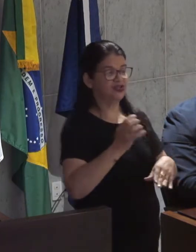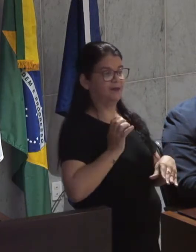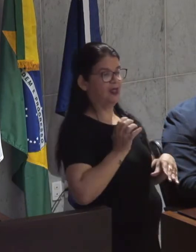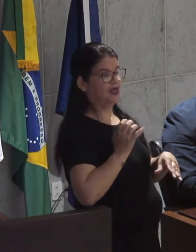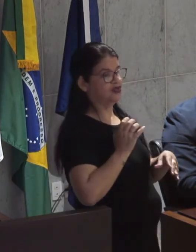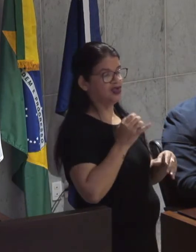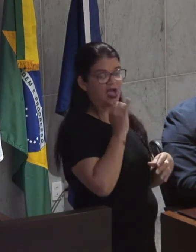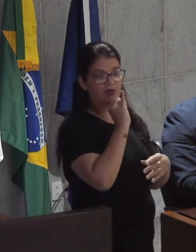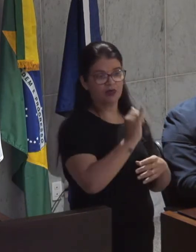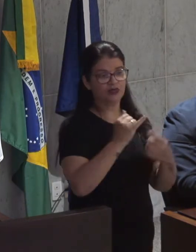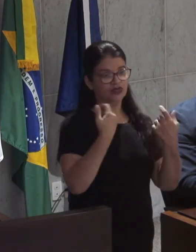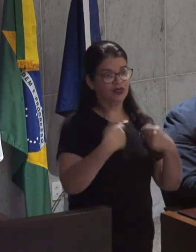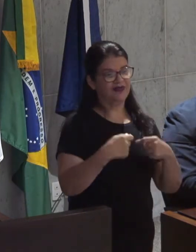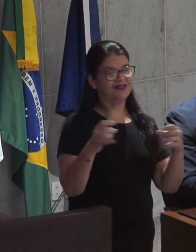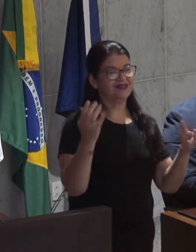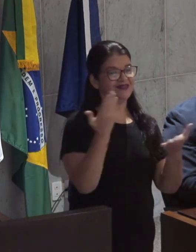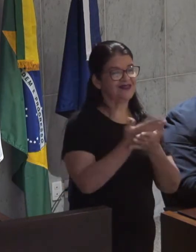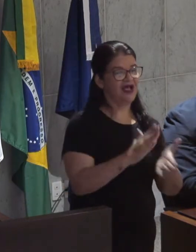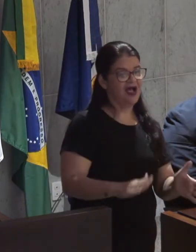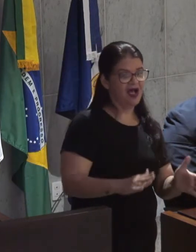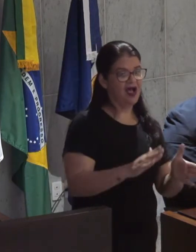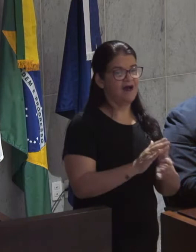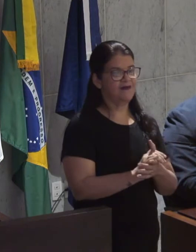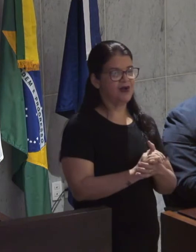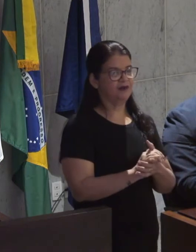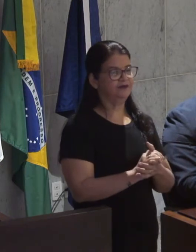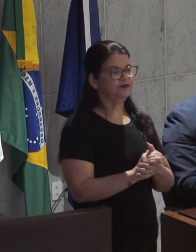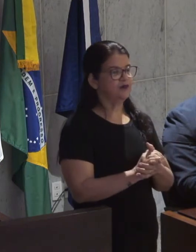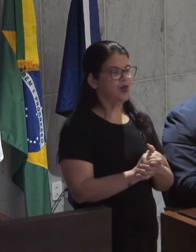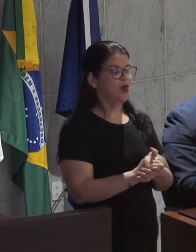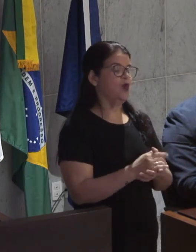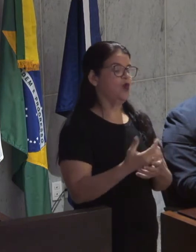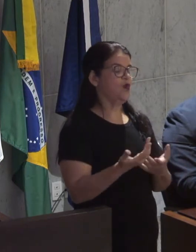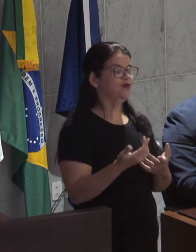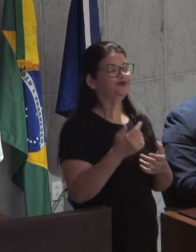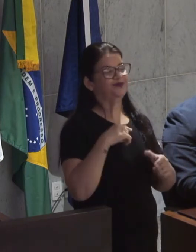que precisa acabar com as regalias do